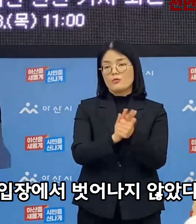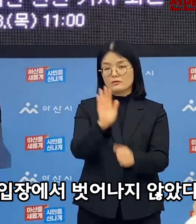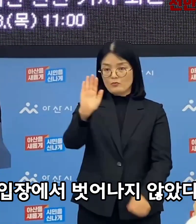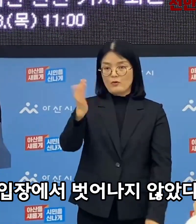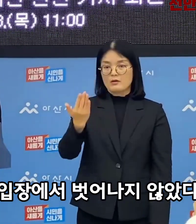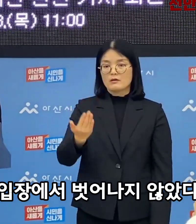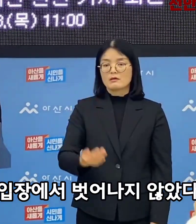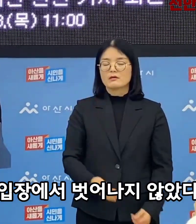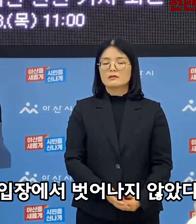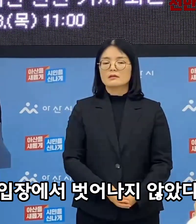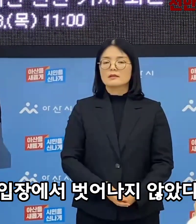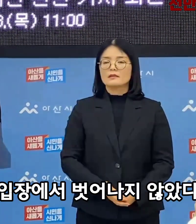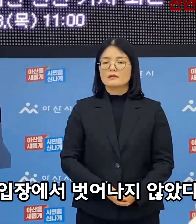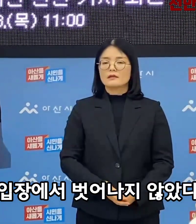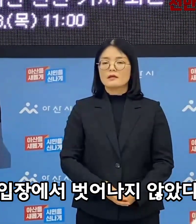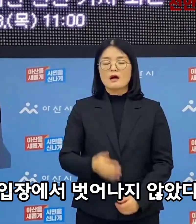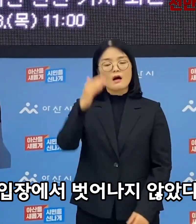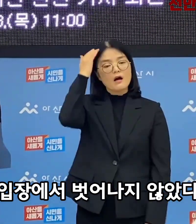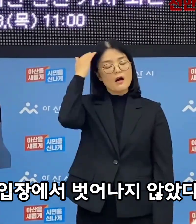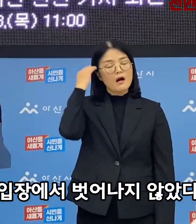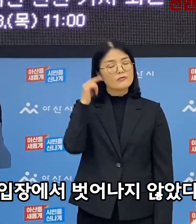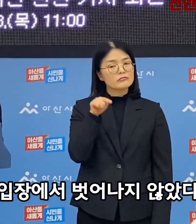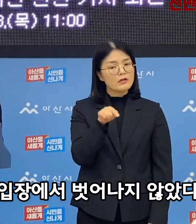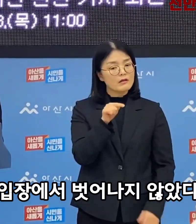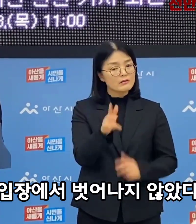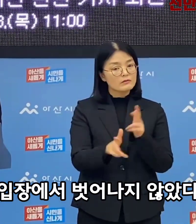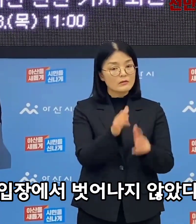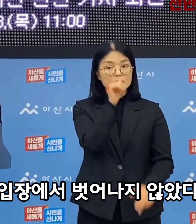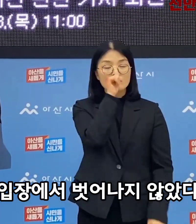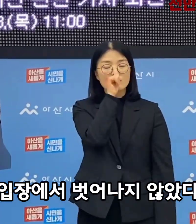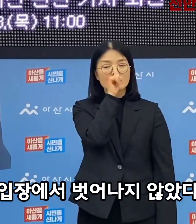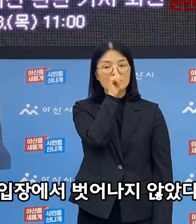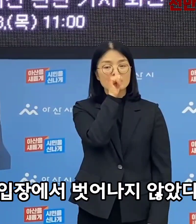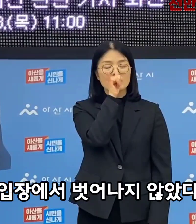해당합니다. 대한민국에 이런 사업이 있을까요?